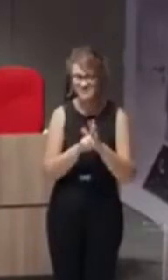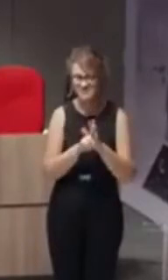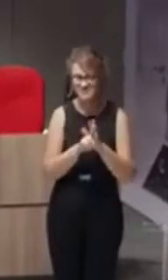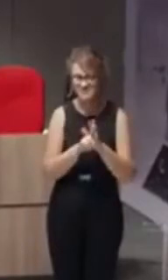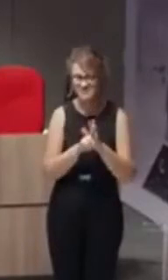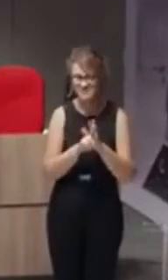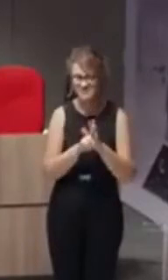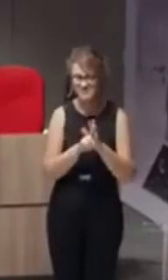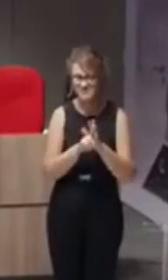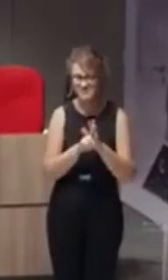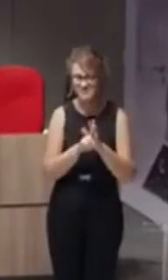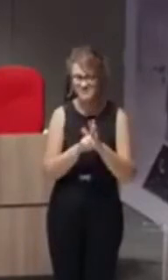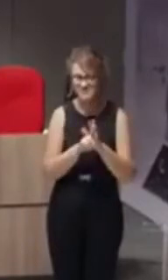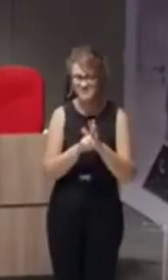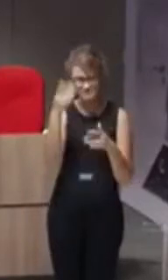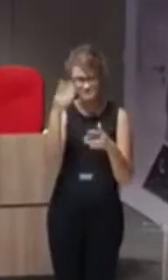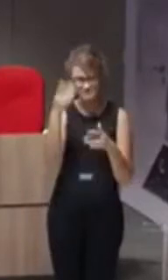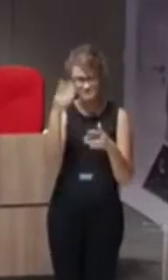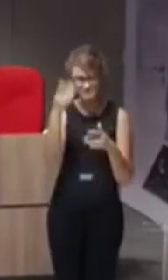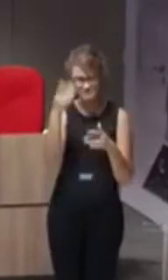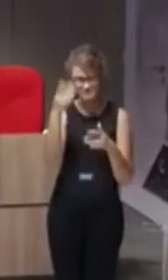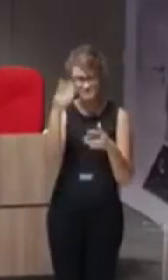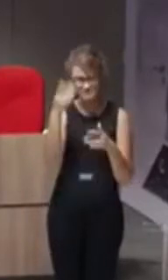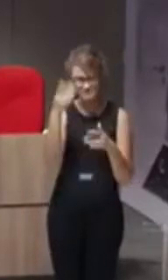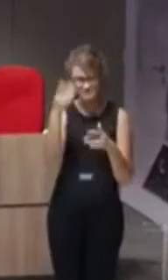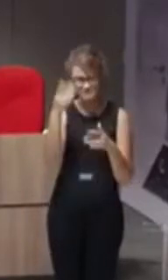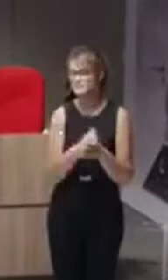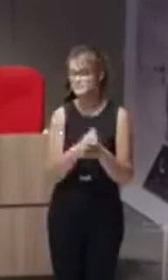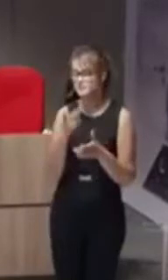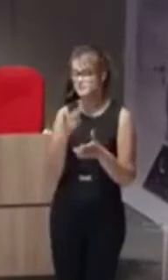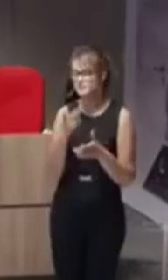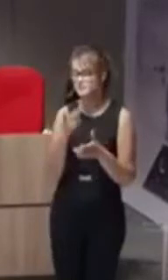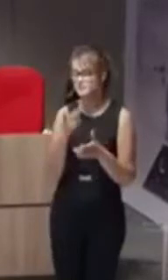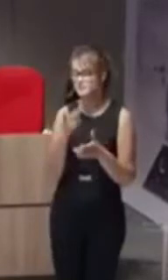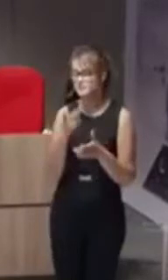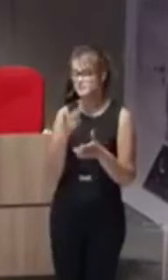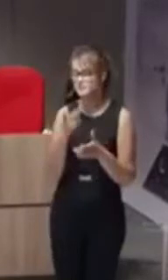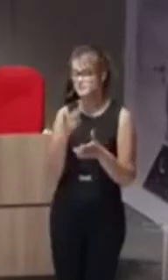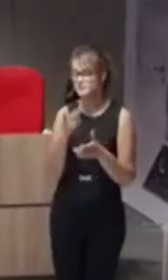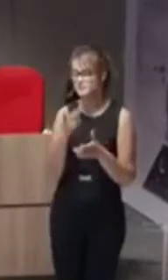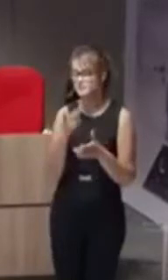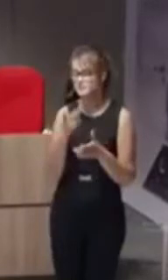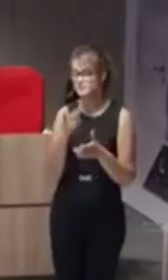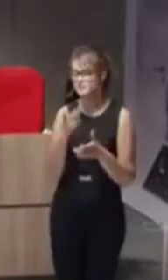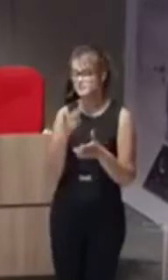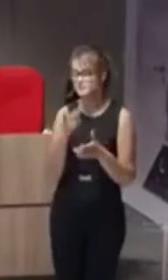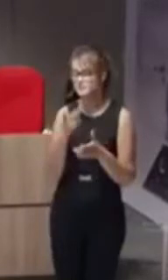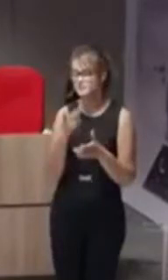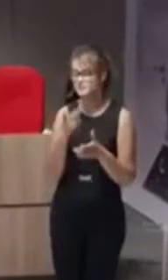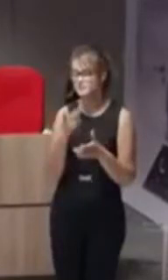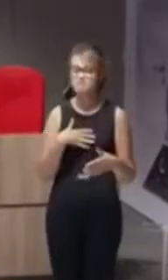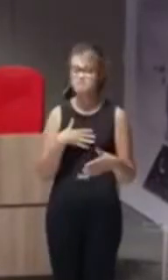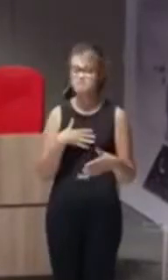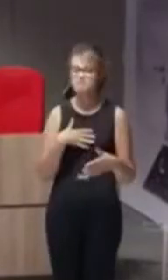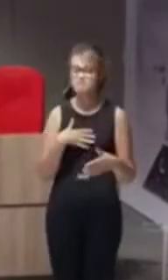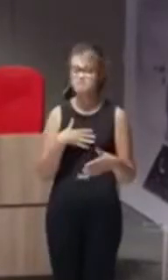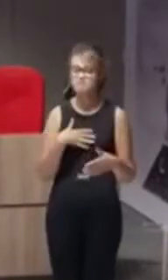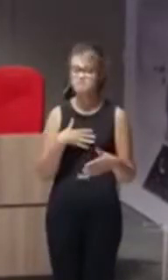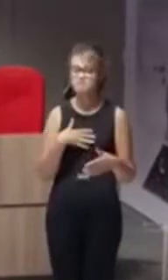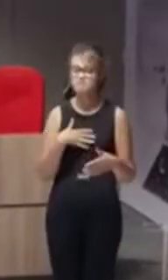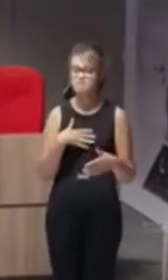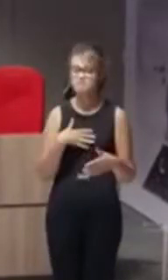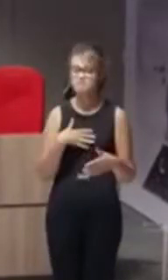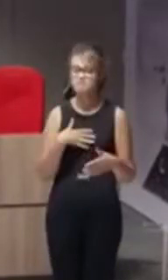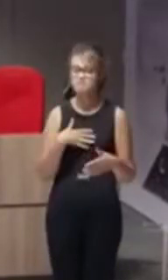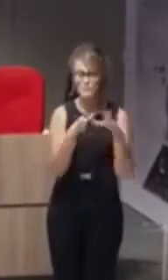Queria dizer da nossa enorme satisfação, de sabermos, né, que o